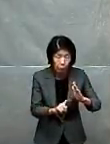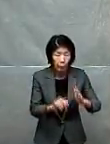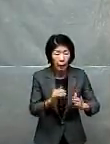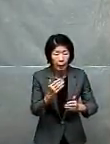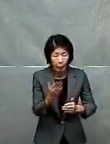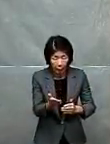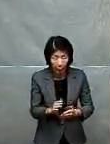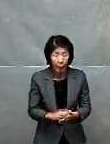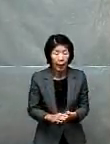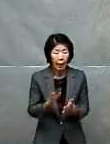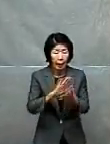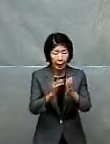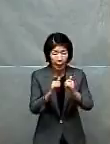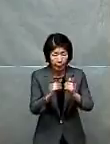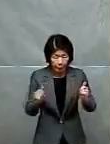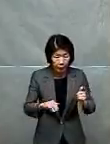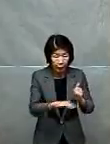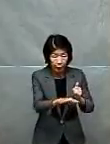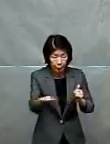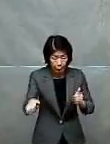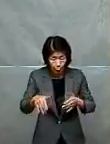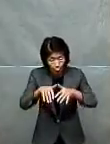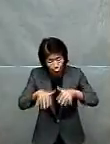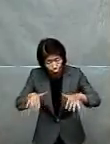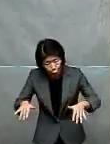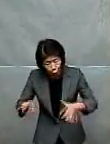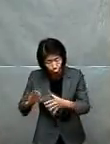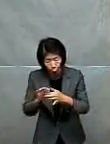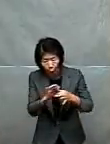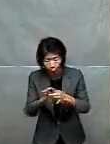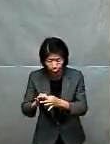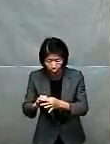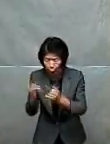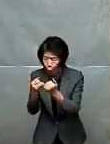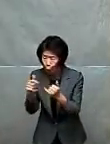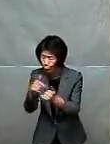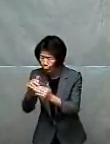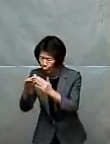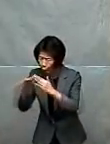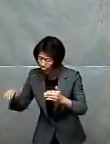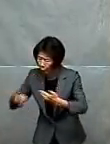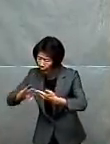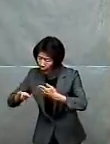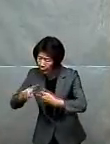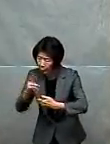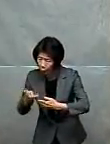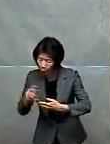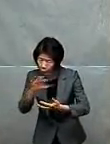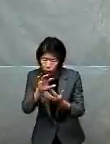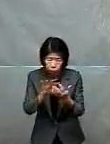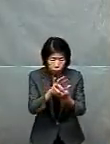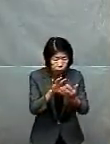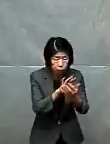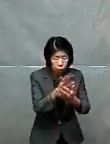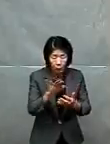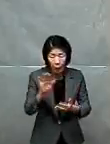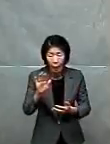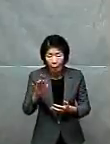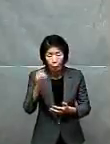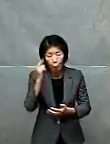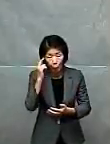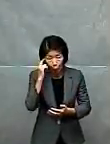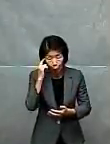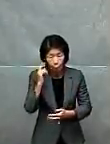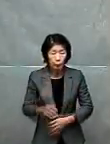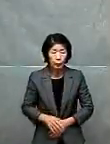民の方、ね、その組織の関係がどうなっているのか、女性の会は別なのかってこういろいろちょっと混乱することもあると思うので、